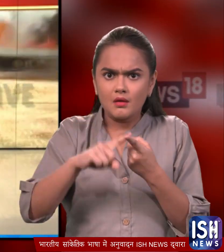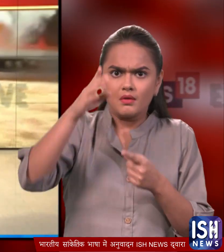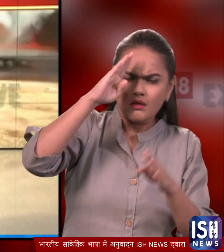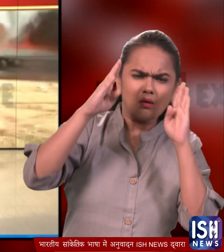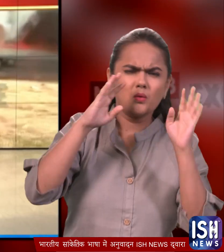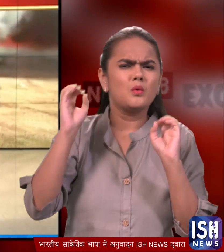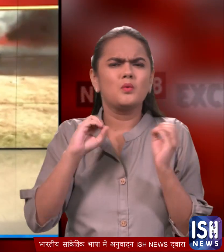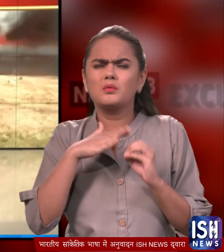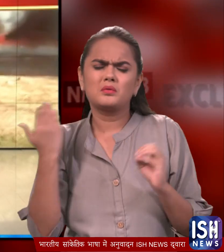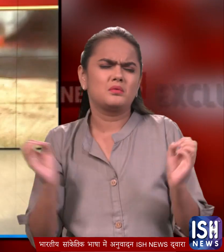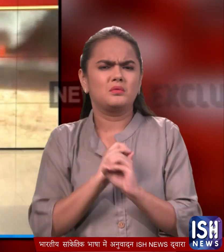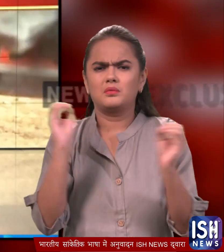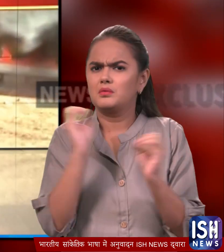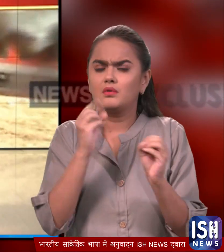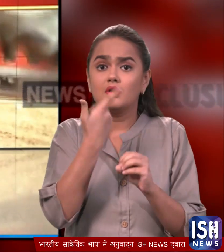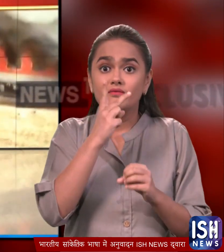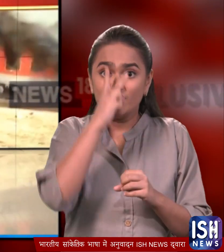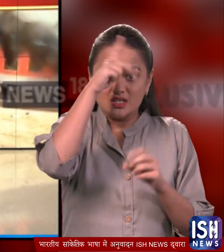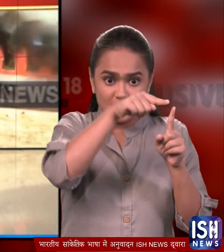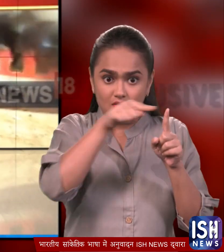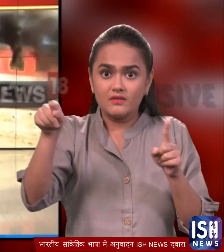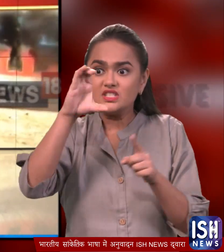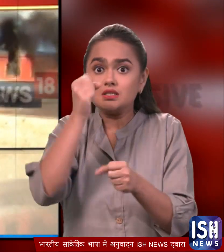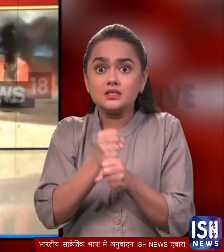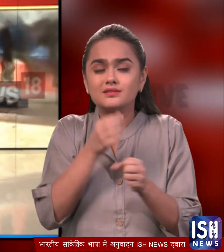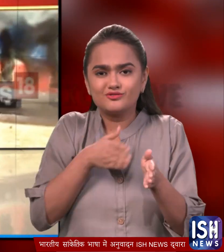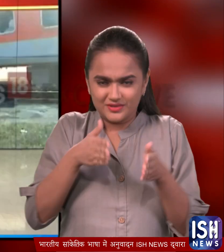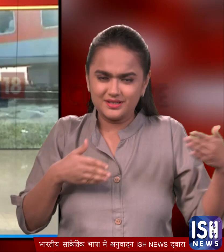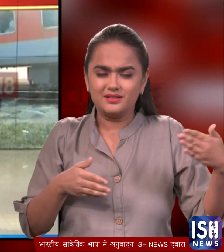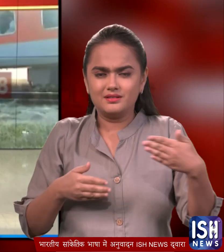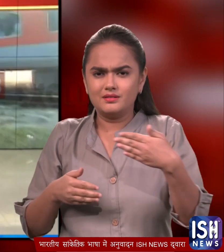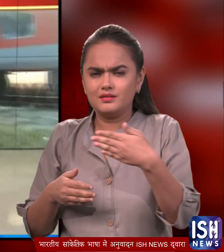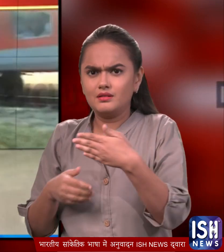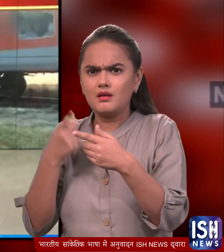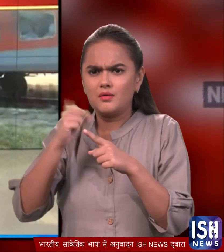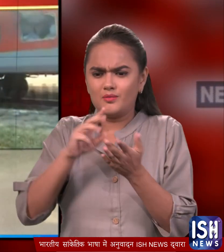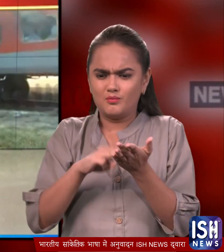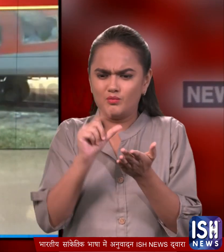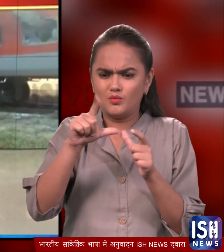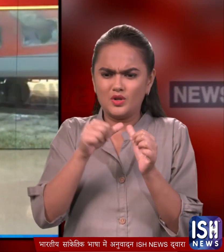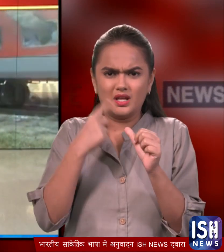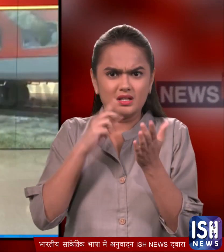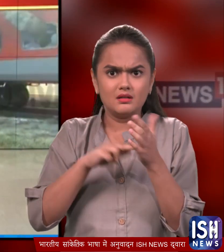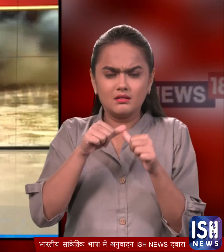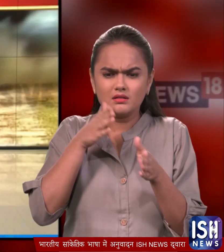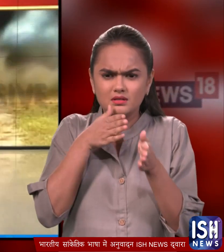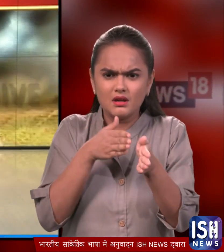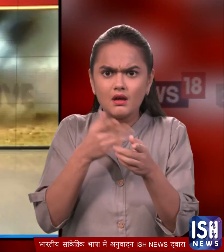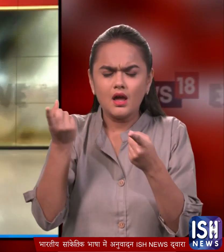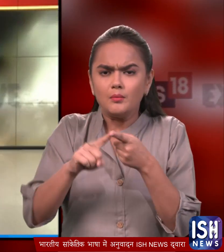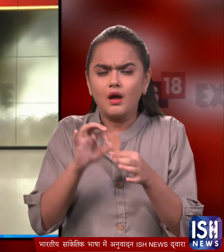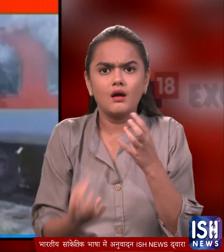कि दुर्ग उधमपुर एक्सप्रेस ट्रेन वैष्णो देवी से छत्तीसगढ़ के दुर्ग जा रही थी, लेकिन जैसे ही मुरैना स्टेशन के आगे बढ़ी उसमें आग लग गई,